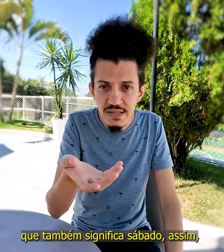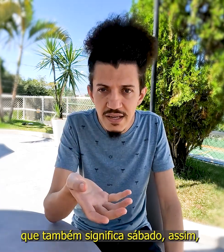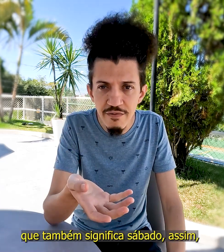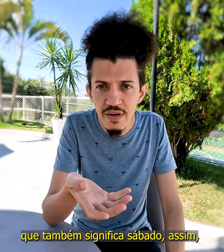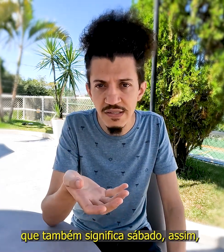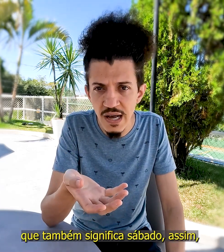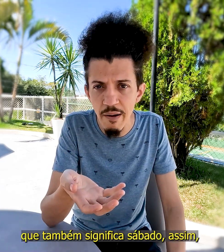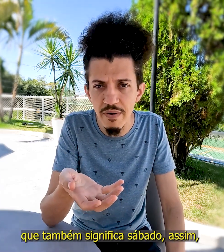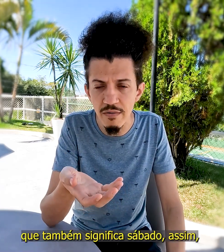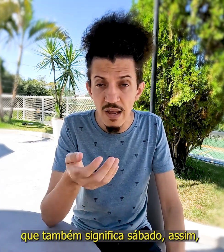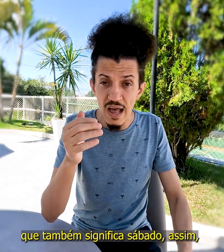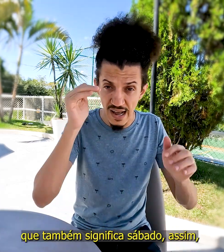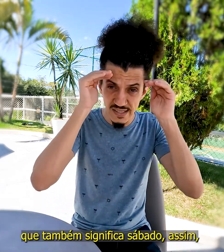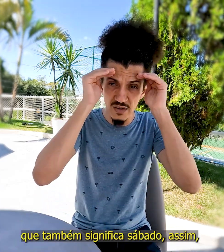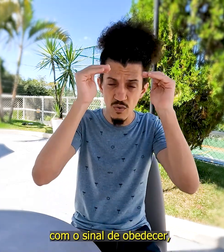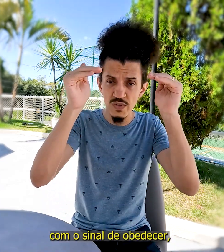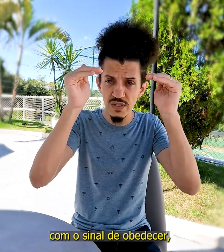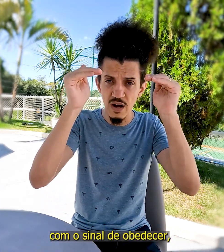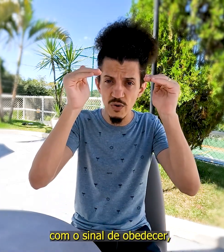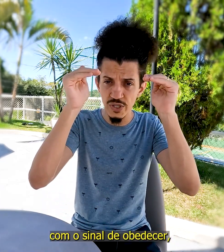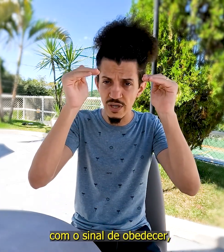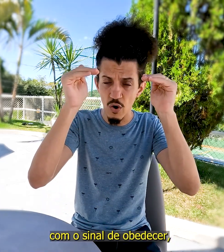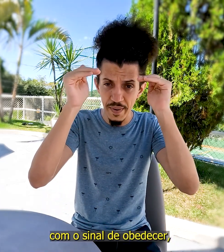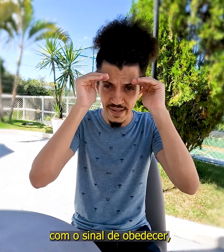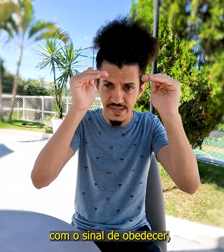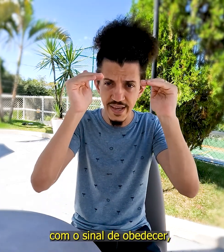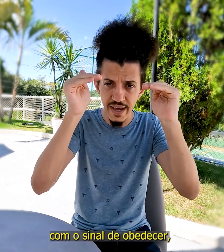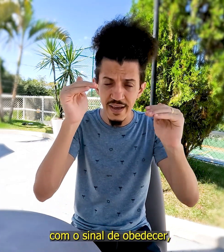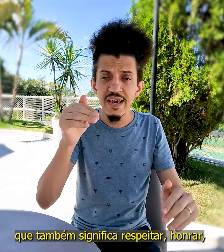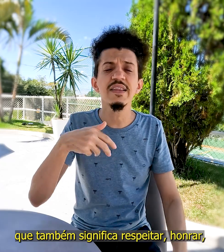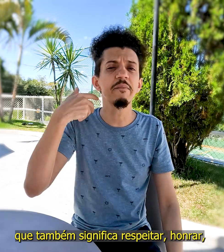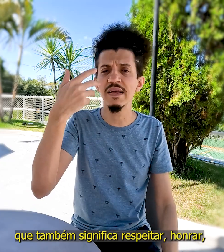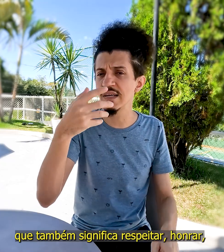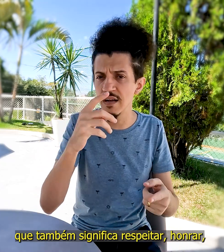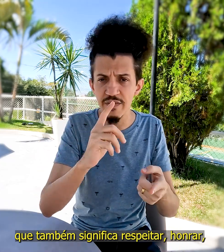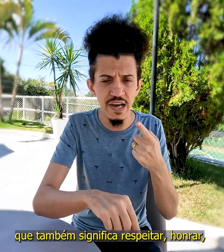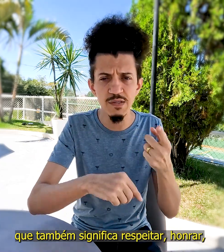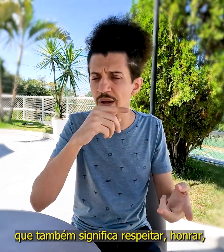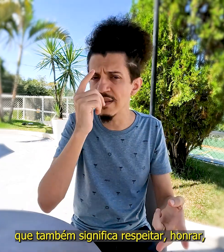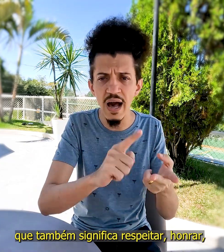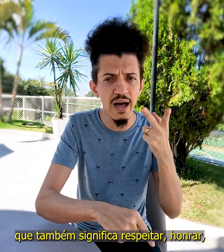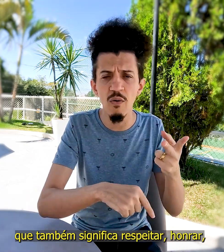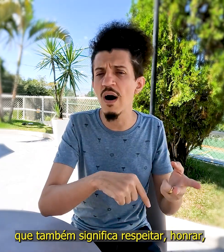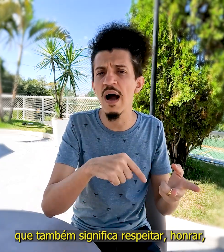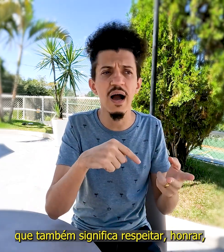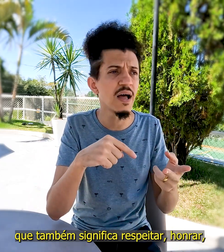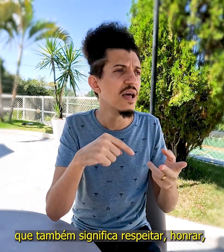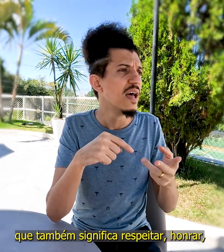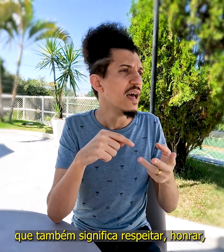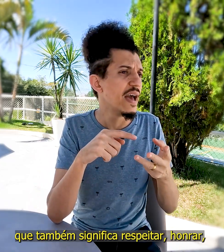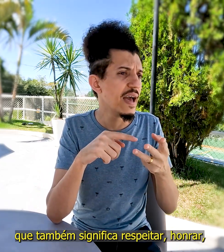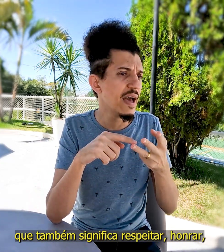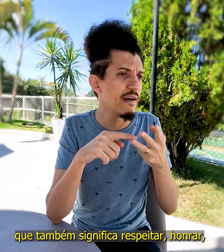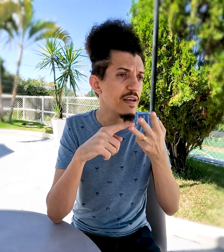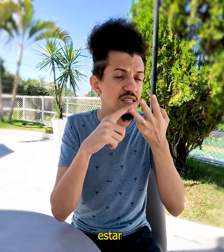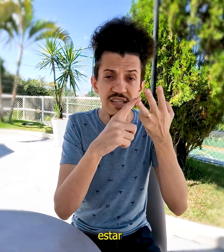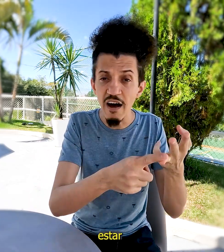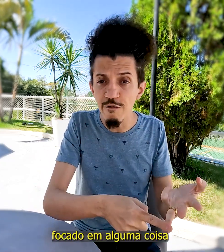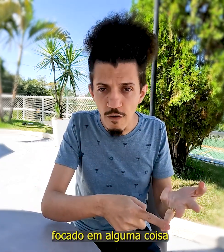significa sábado. Assim como o sinal de obedecer, que também significa respeitar, honrar, estar